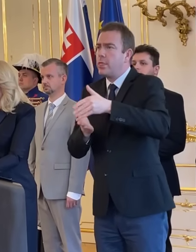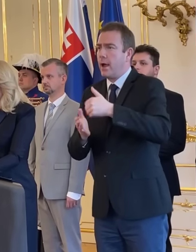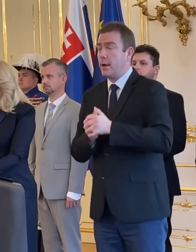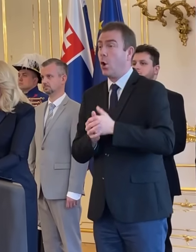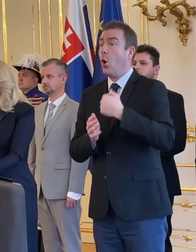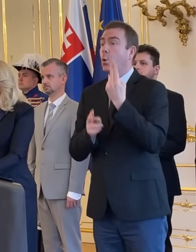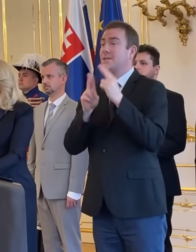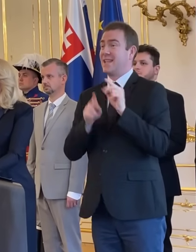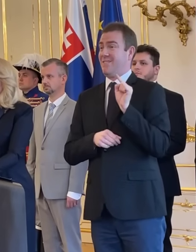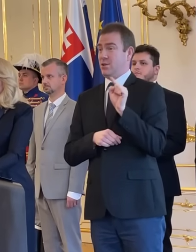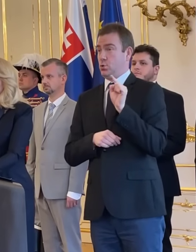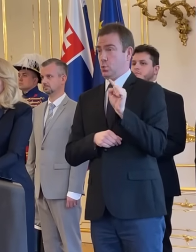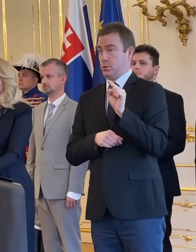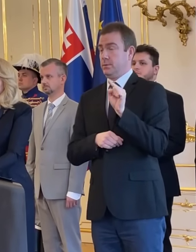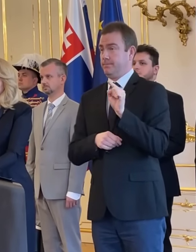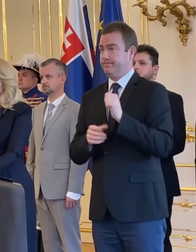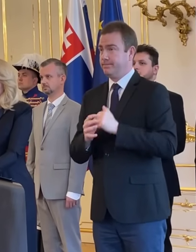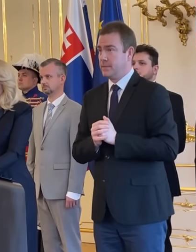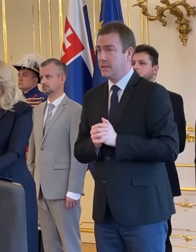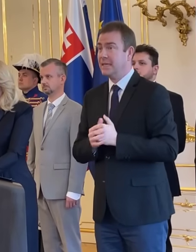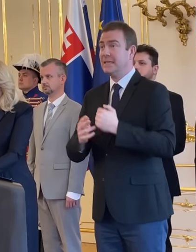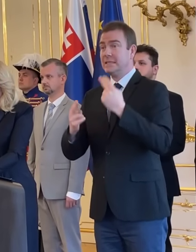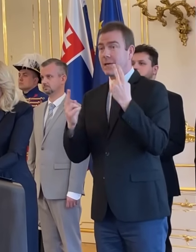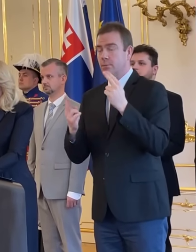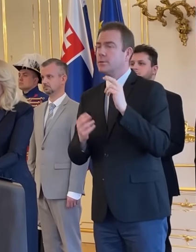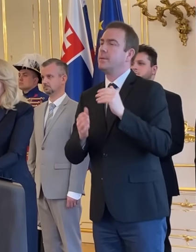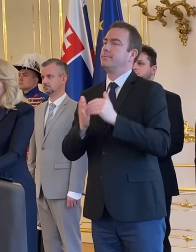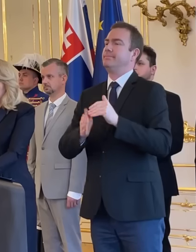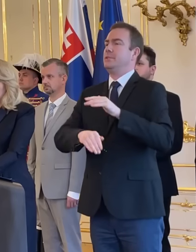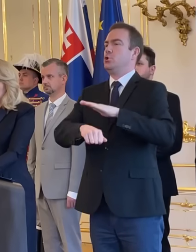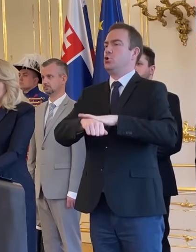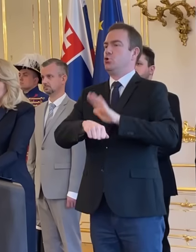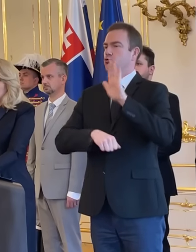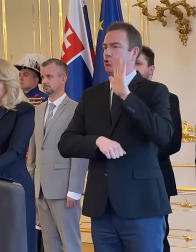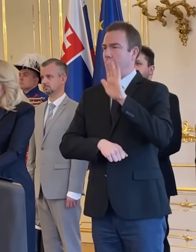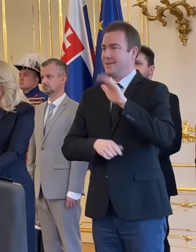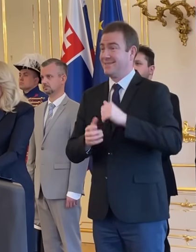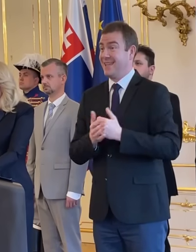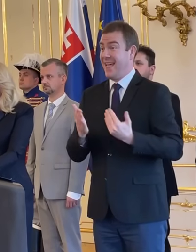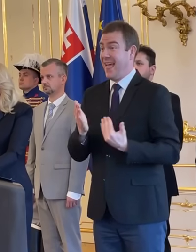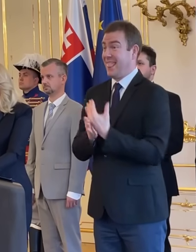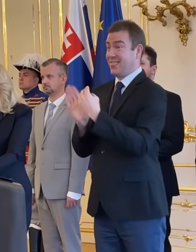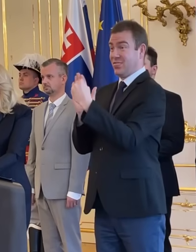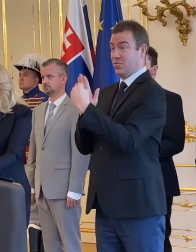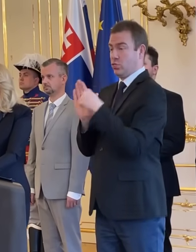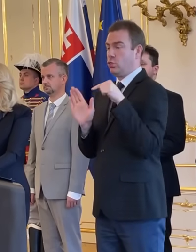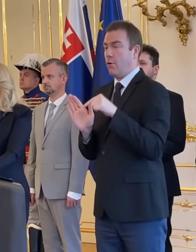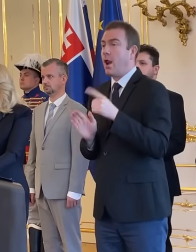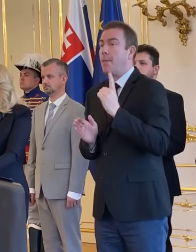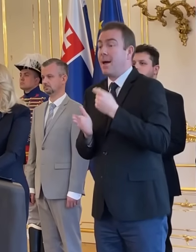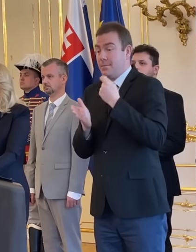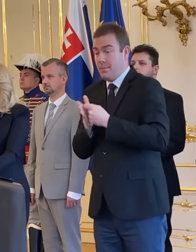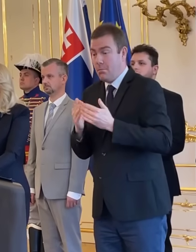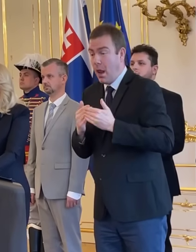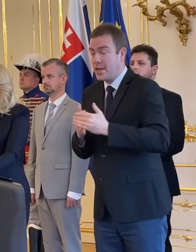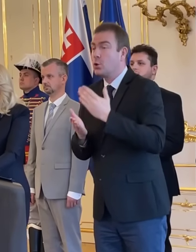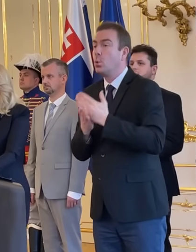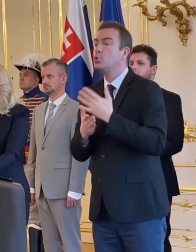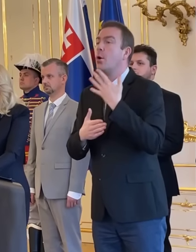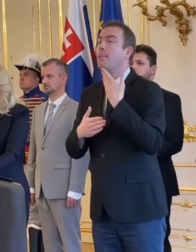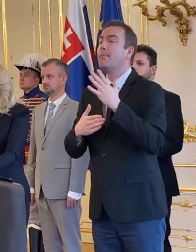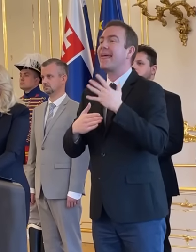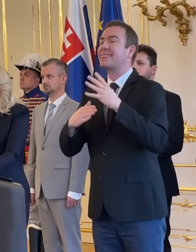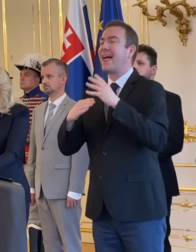Ústavnému súdu však treba na rozhodnutie poskytnúť čas, keďže novela má nadobudnúť účinnosť už 15.